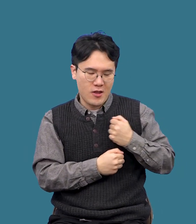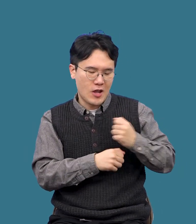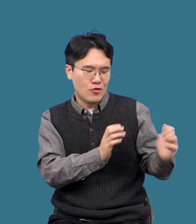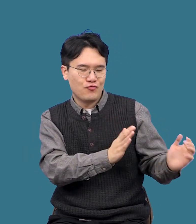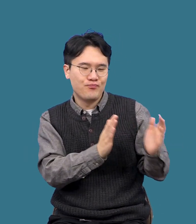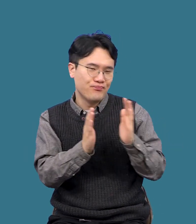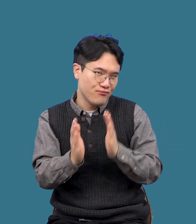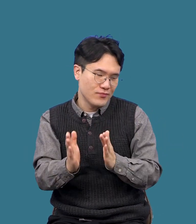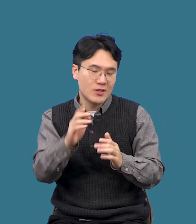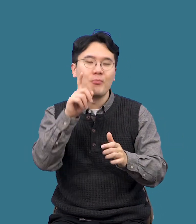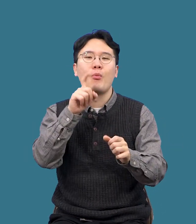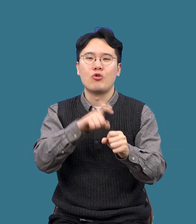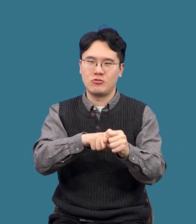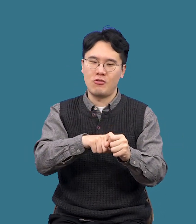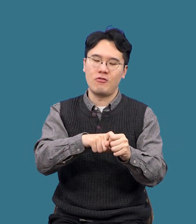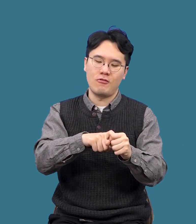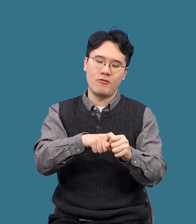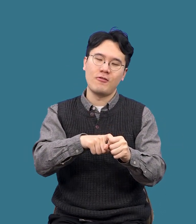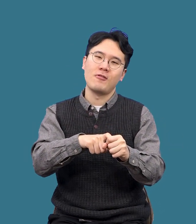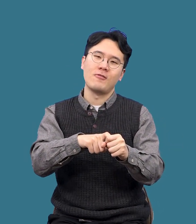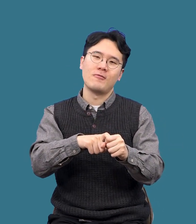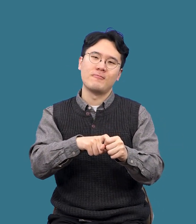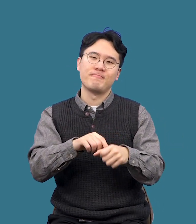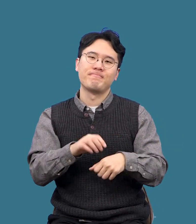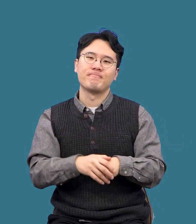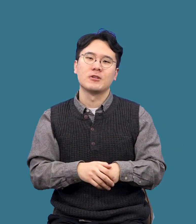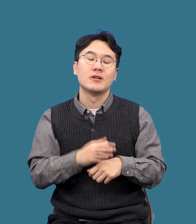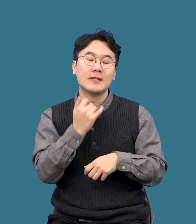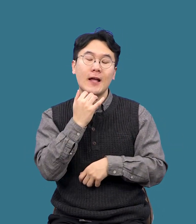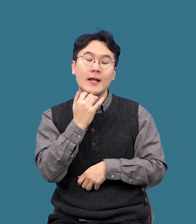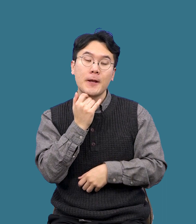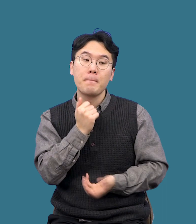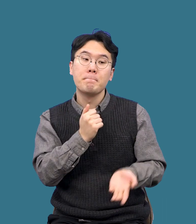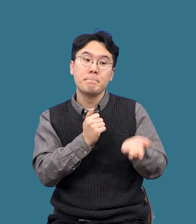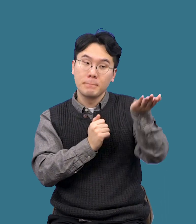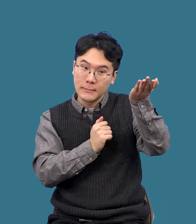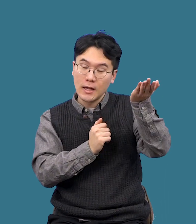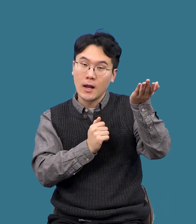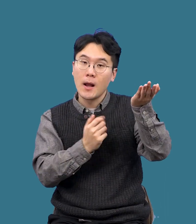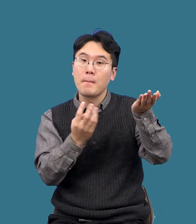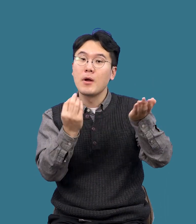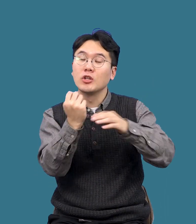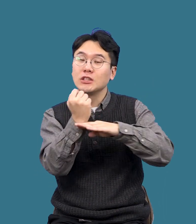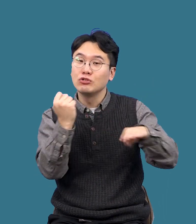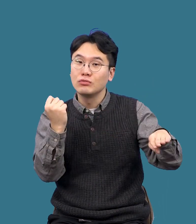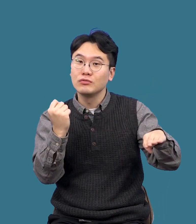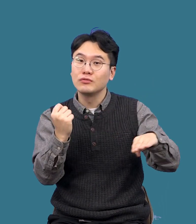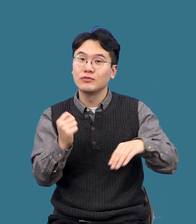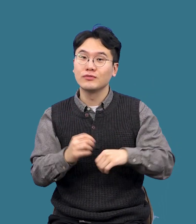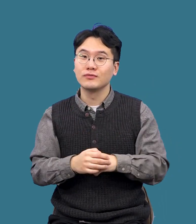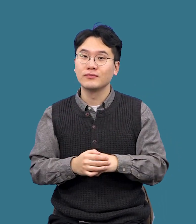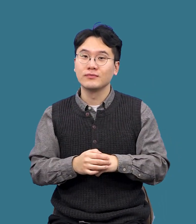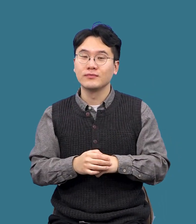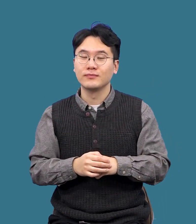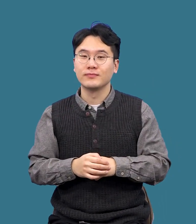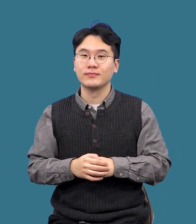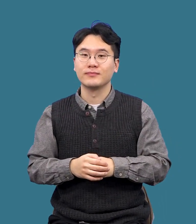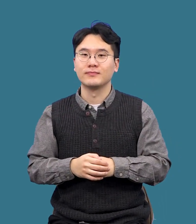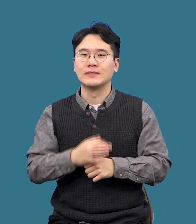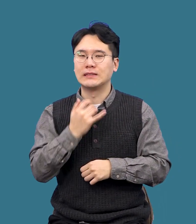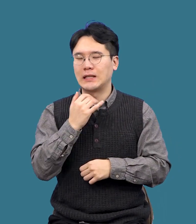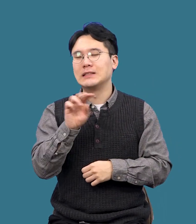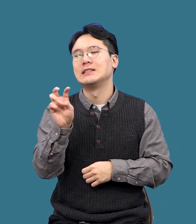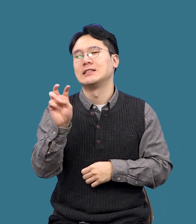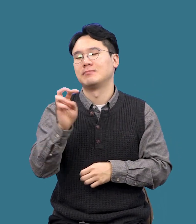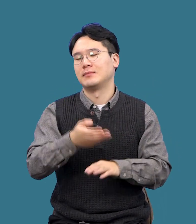위해서였기 때문에 몇 살 이상을 계수했습니까? 다 잊어버리셨어요 벌써? 20세